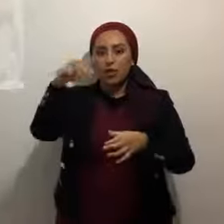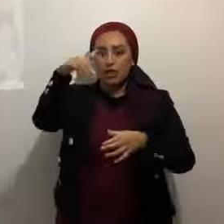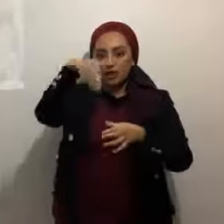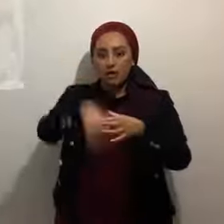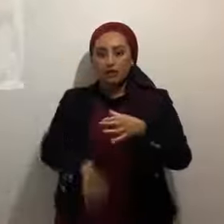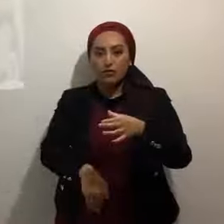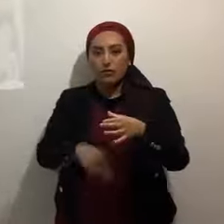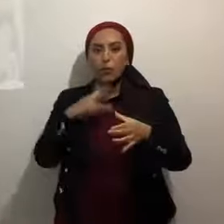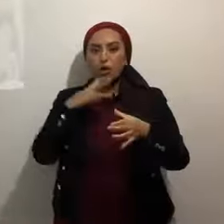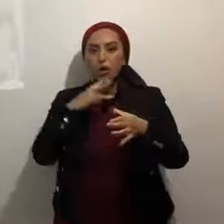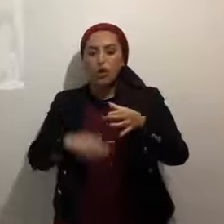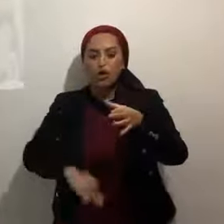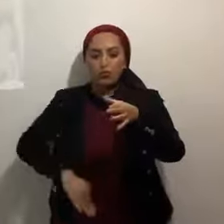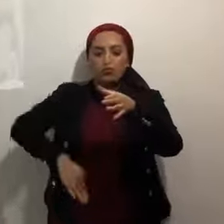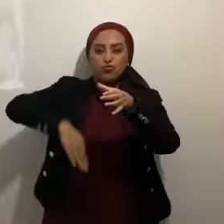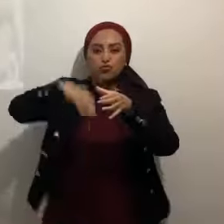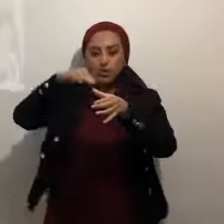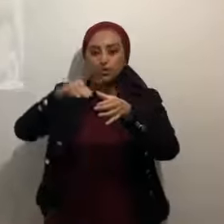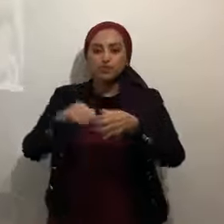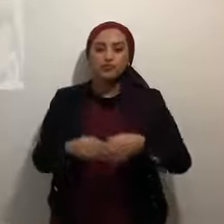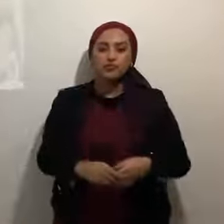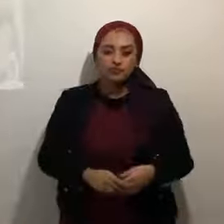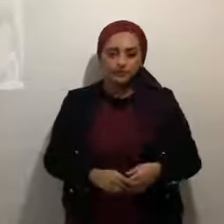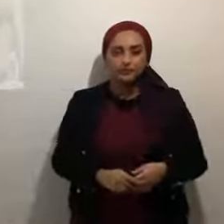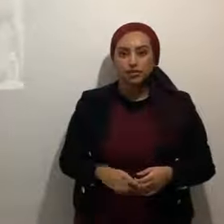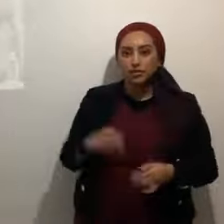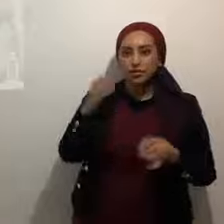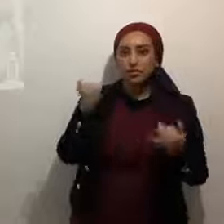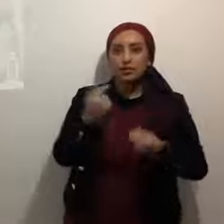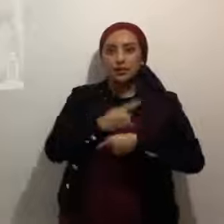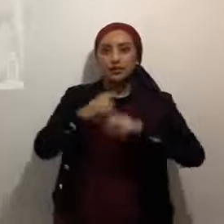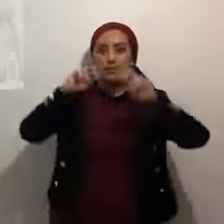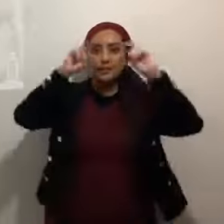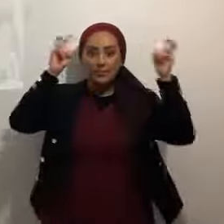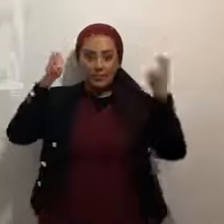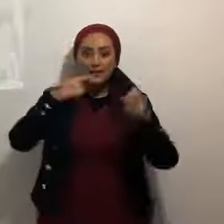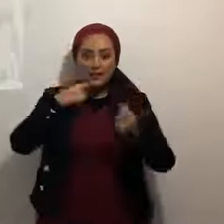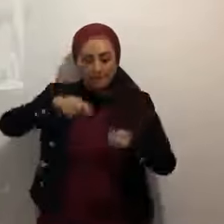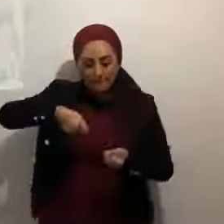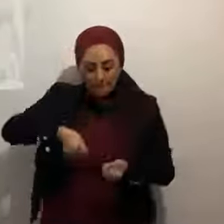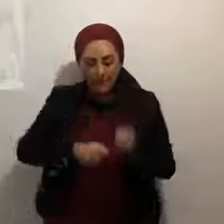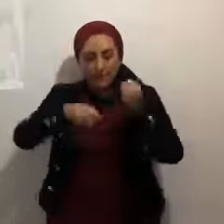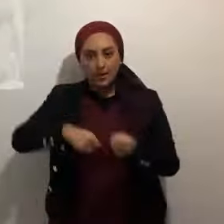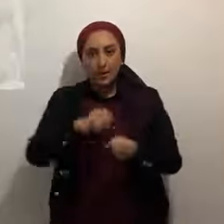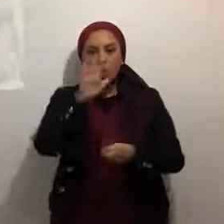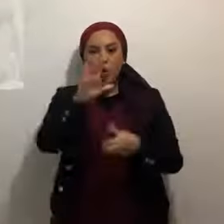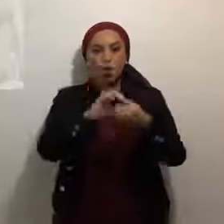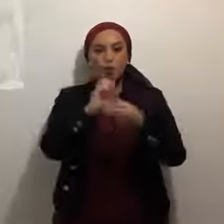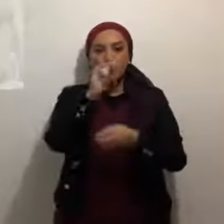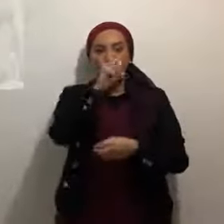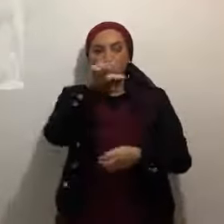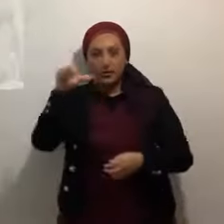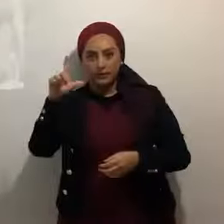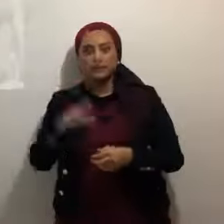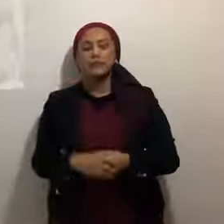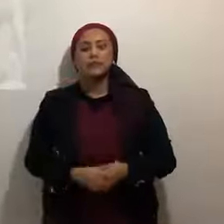Ahorita le vamos a entender, van a ver qué hermoso es la palabra del Eterno. 26, verso 26. Y Abimelech vino